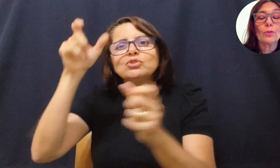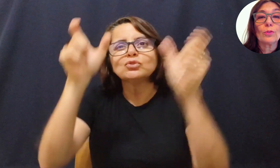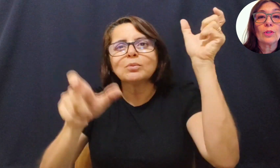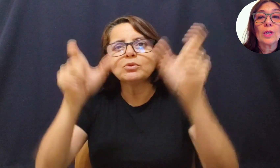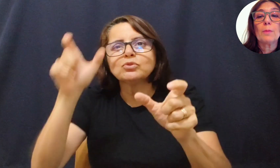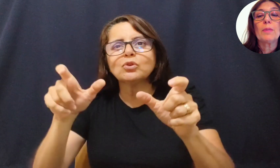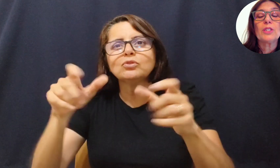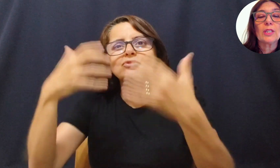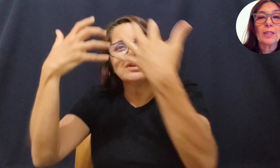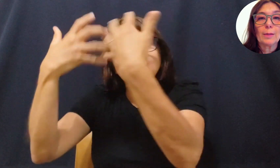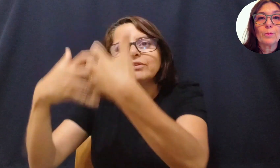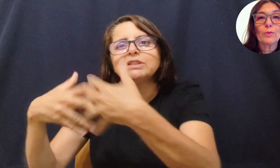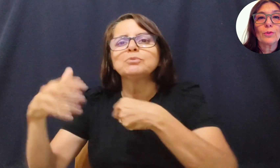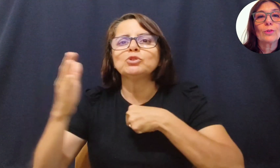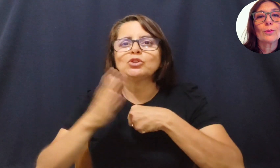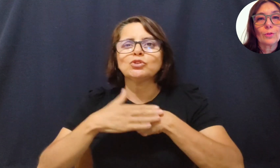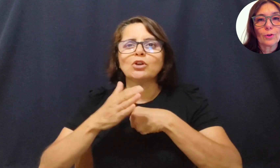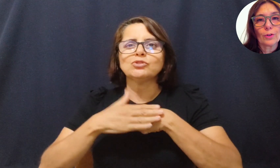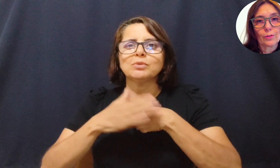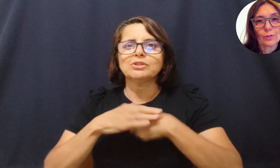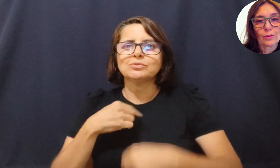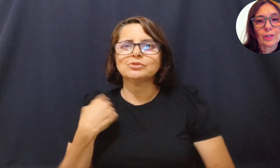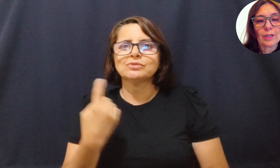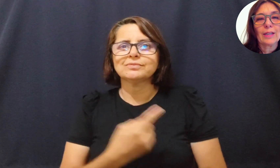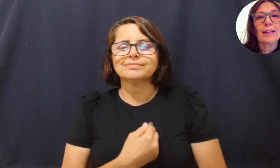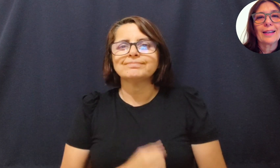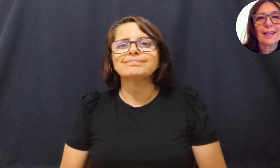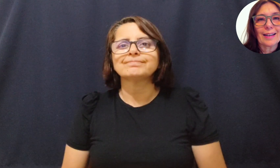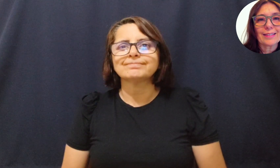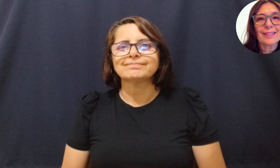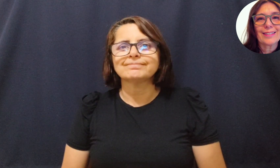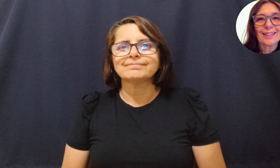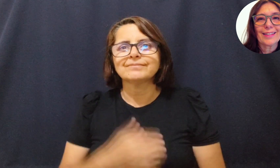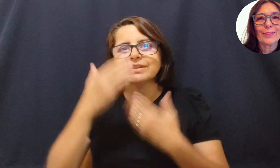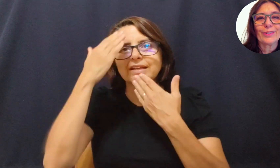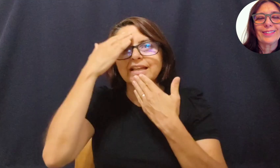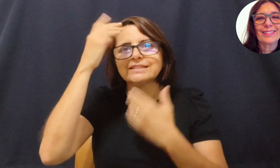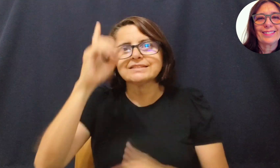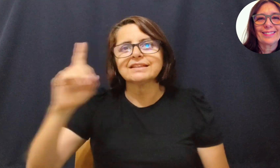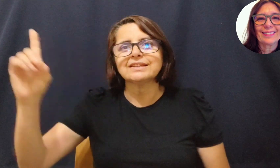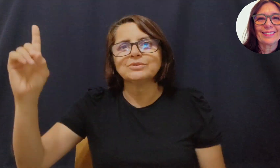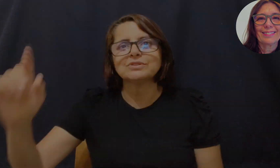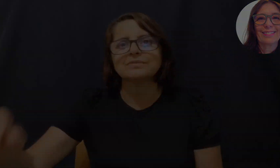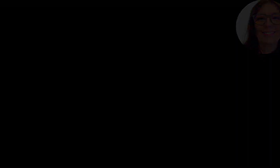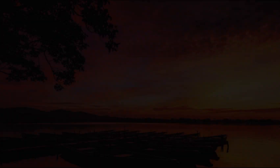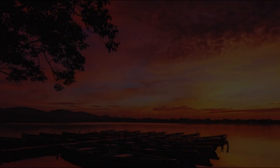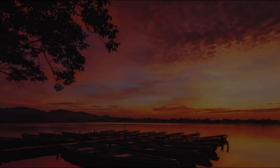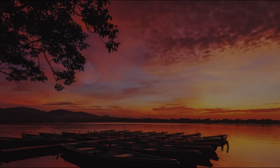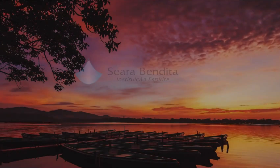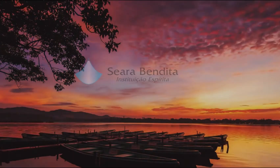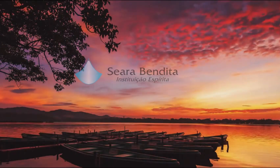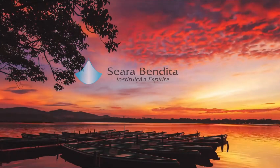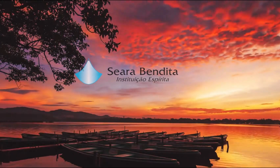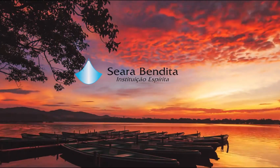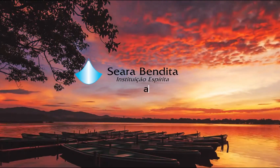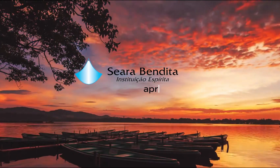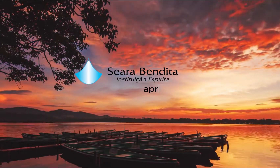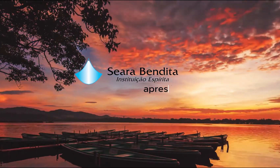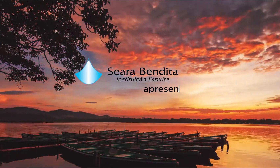dos outros, meditemos nos nossos. Graças a Deus.